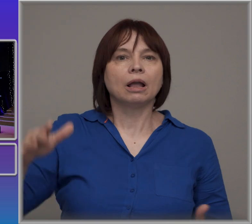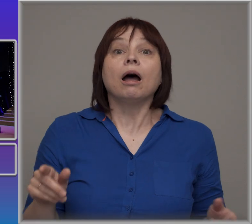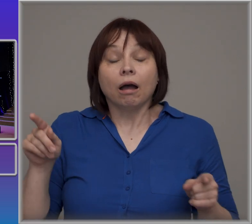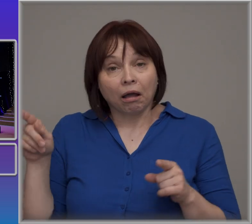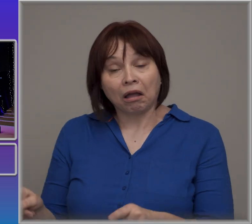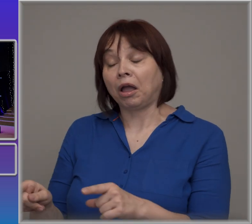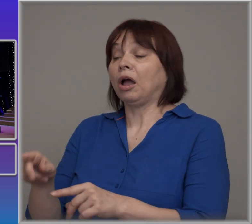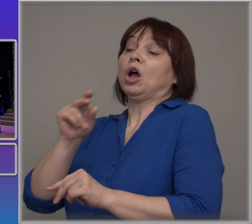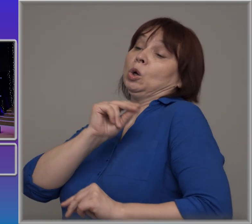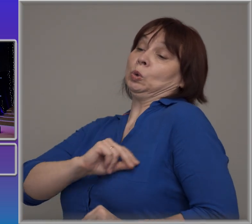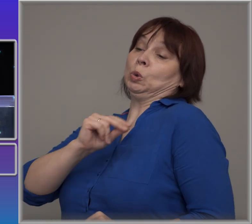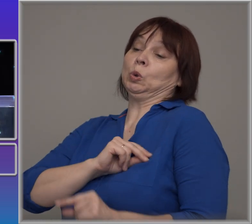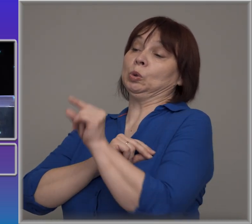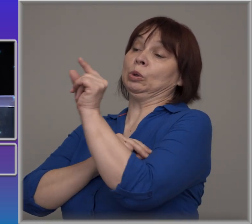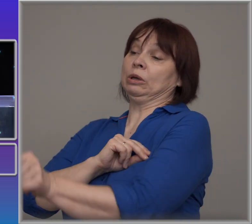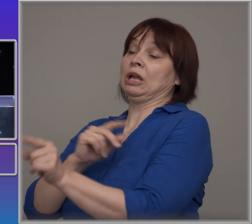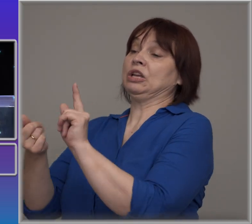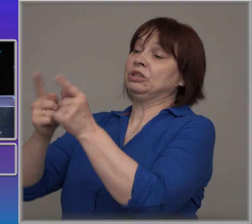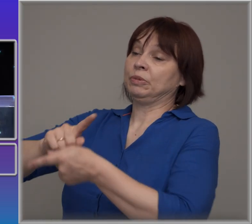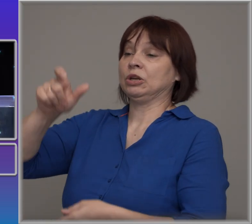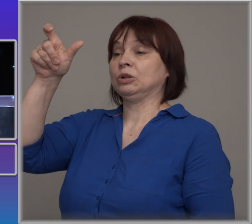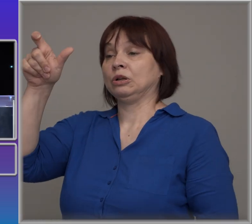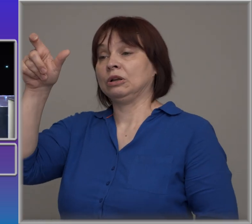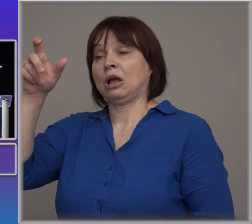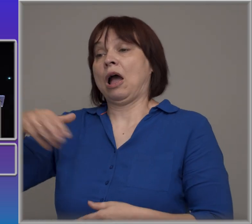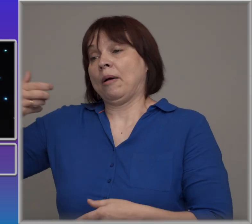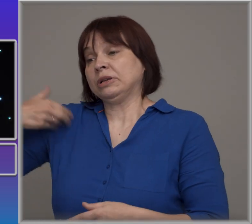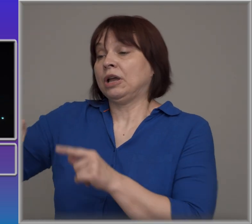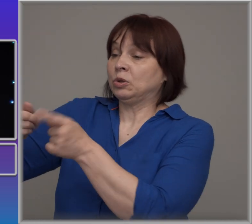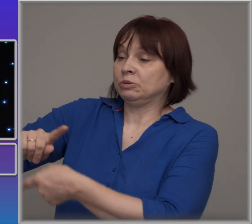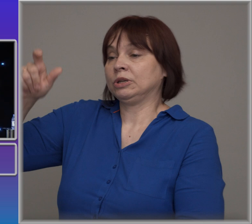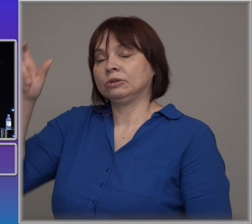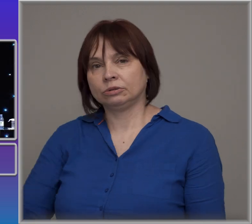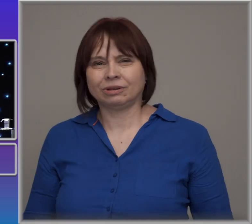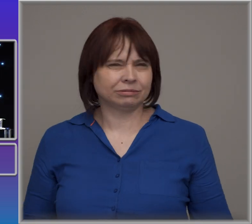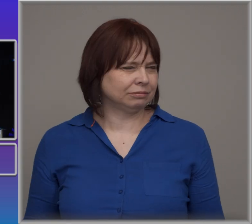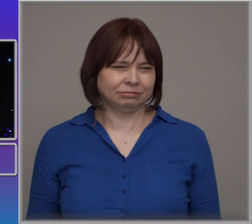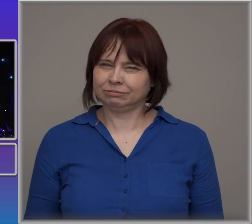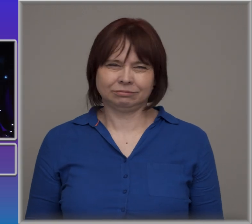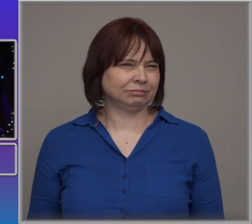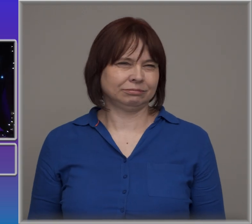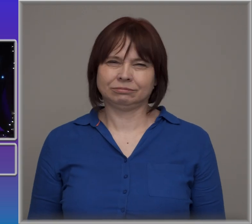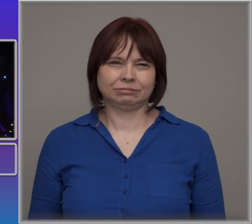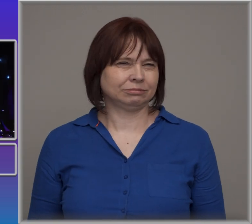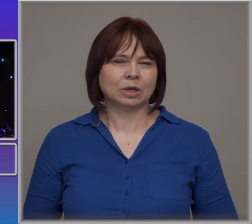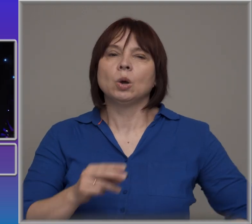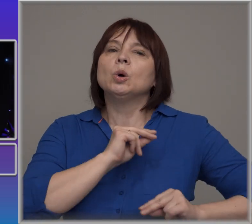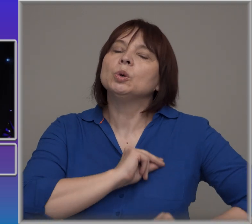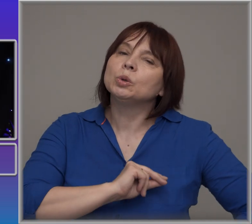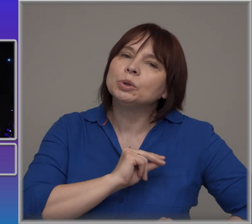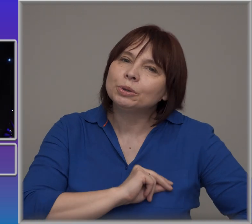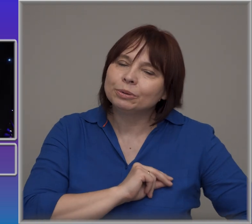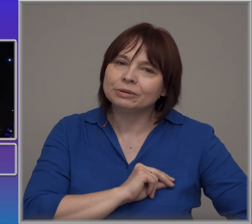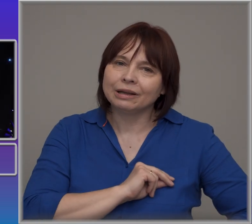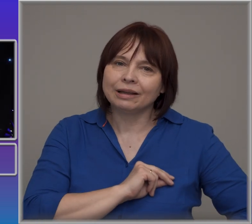потому что протестантское богословие о труде, мы потом немножко об этом скажем, оно говорит о том, что человек создан по образу